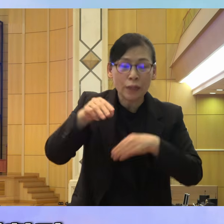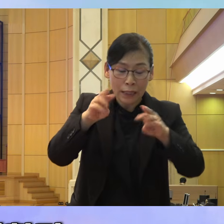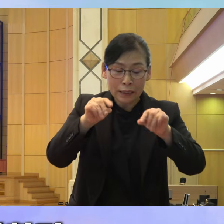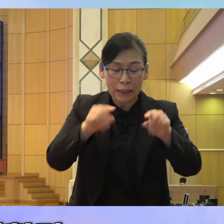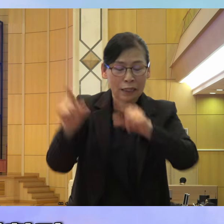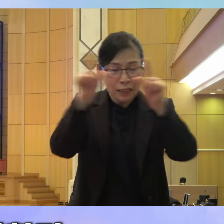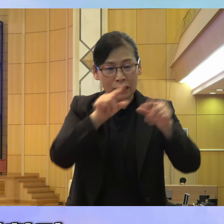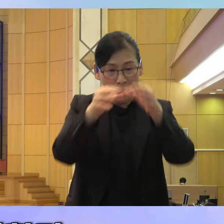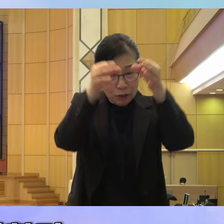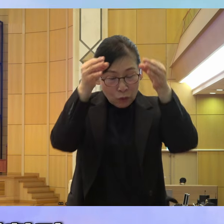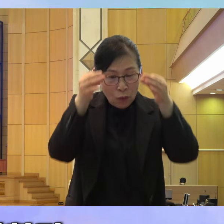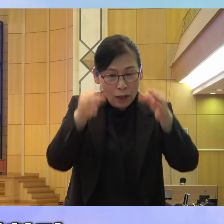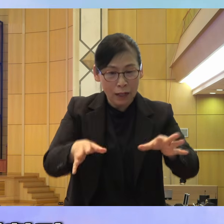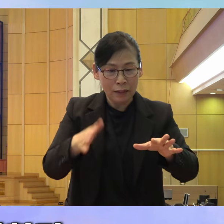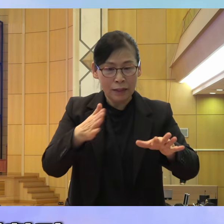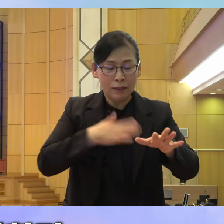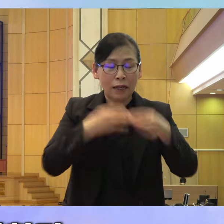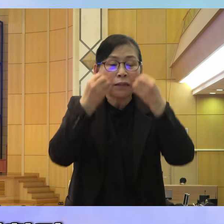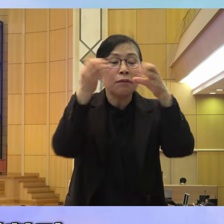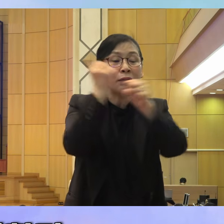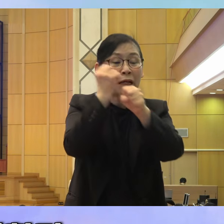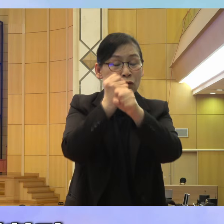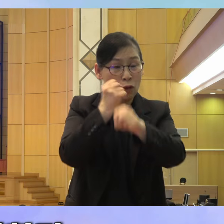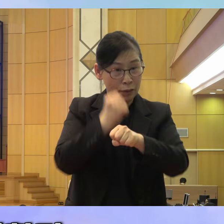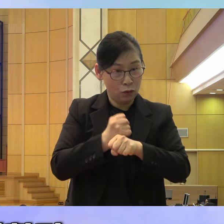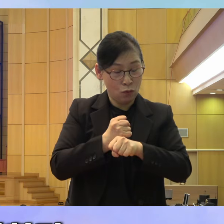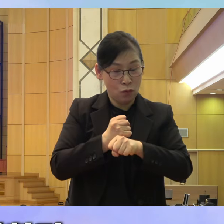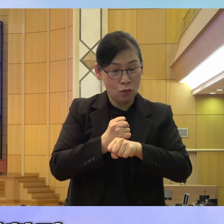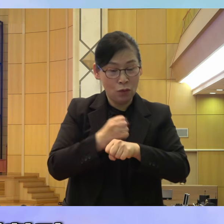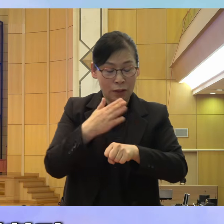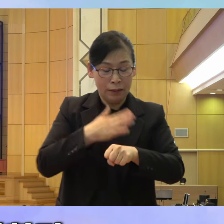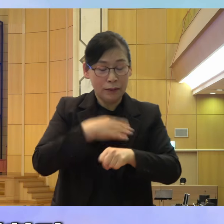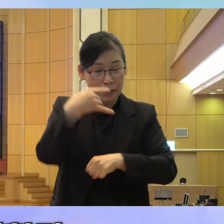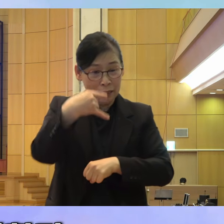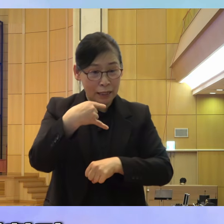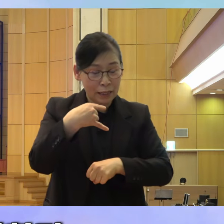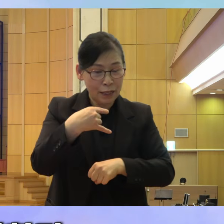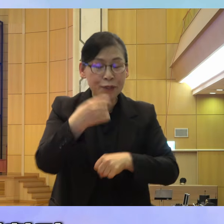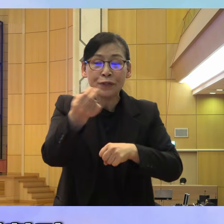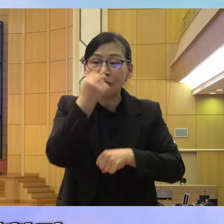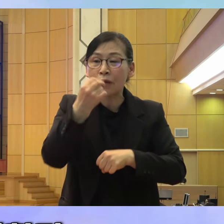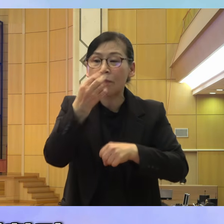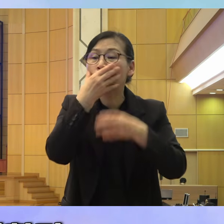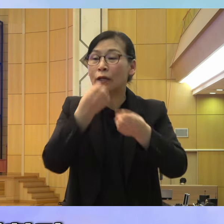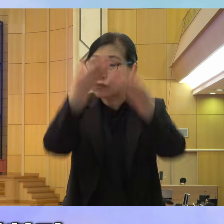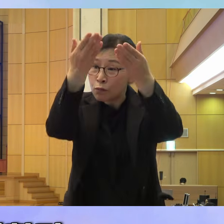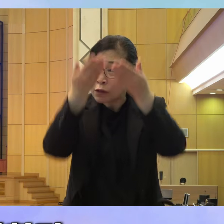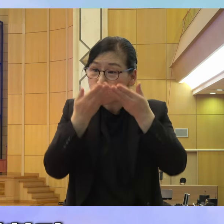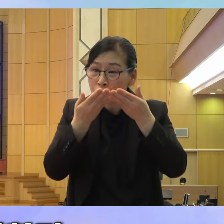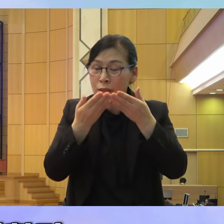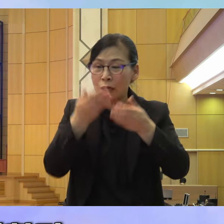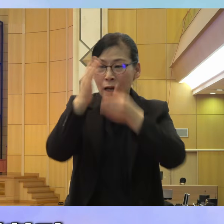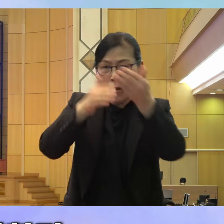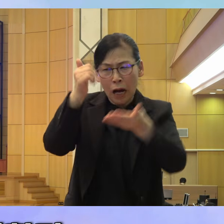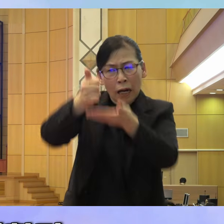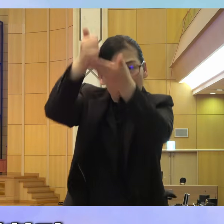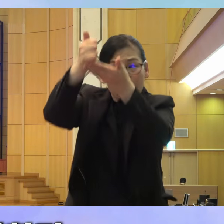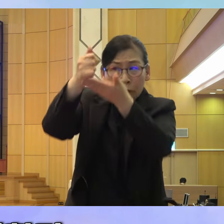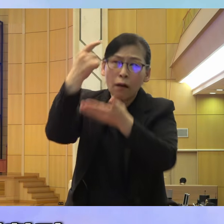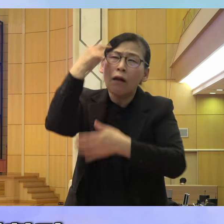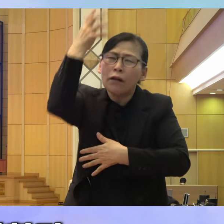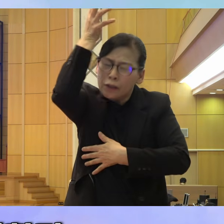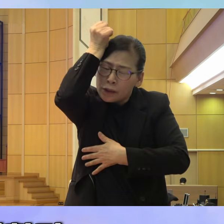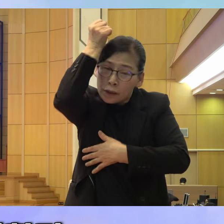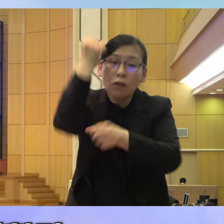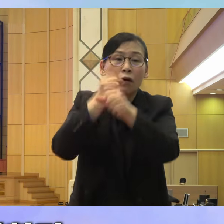땅에 살면서 나를 창조하시고 나에게 생명과 축복을 주시는 하나님을